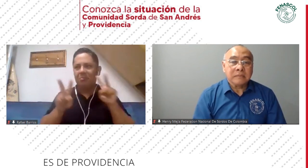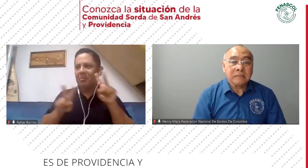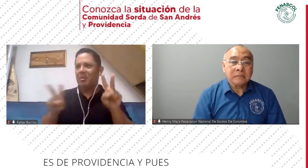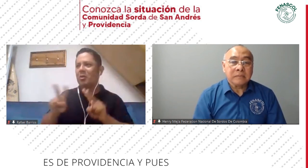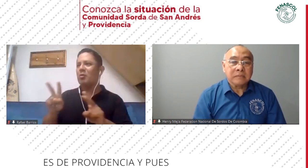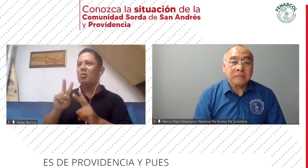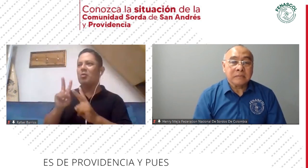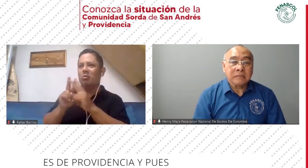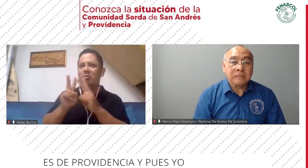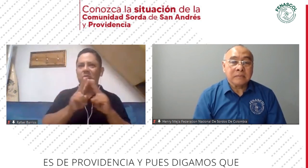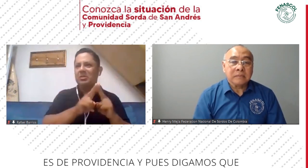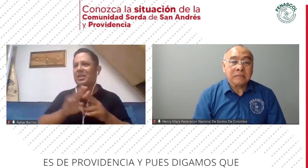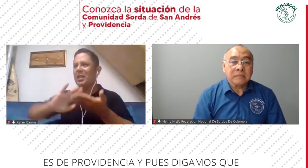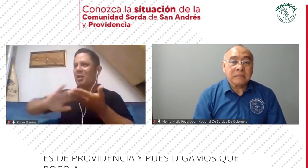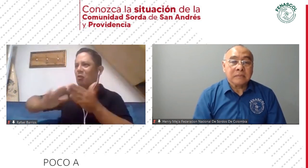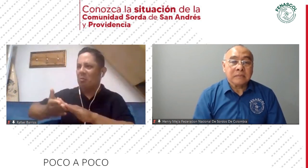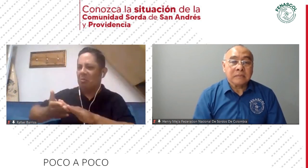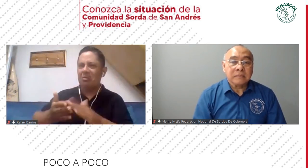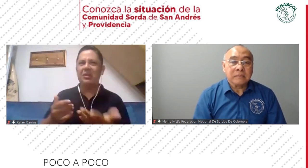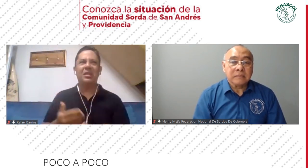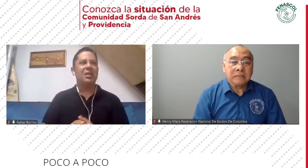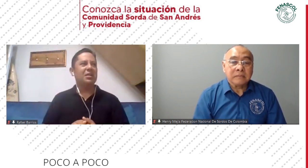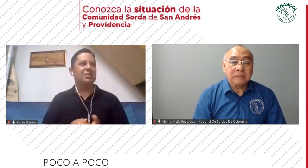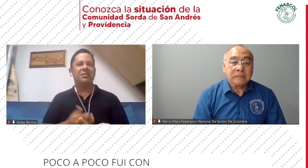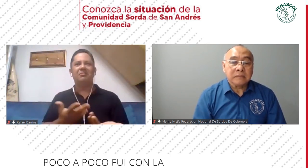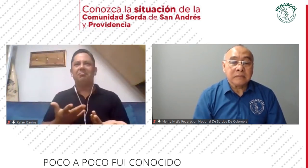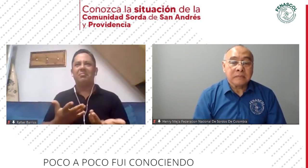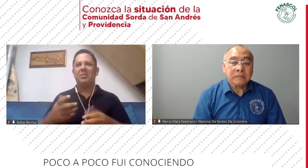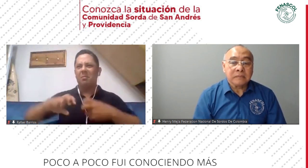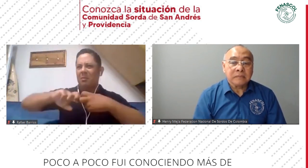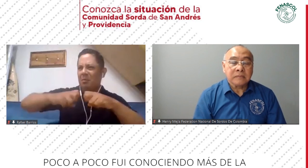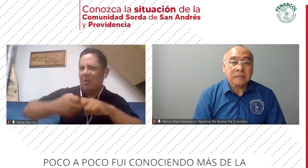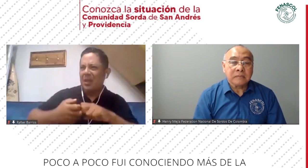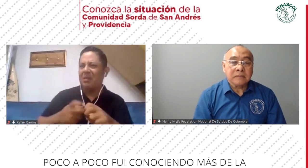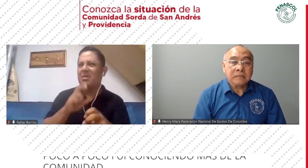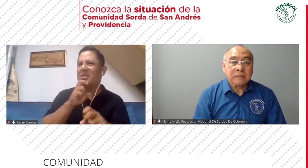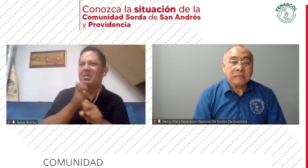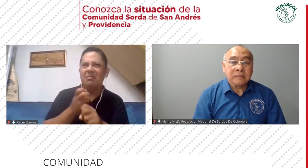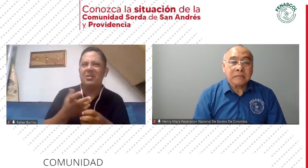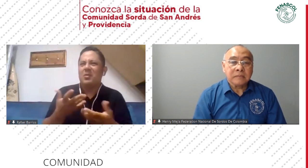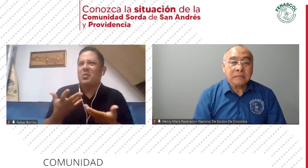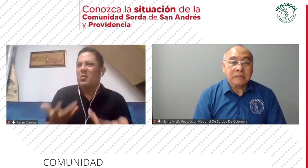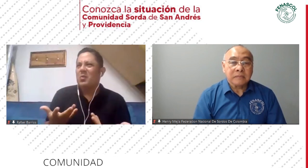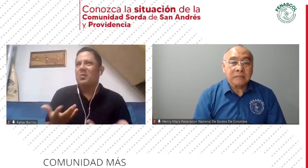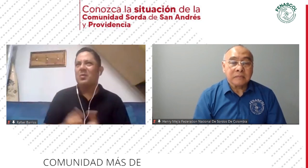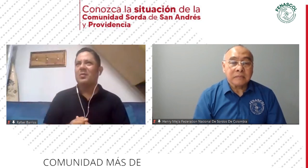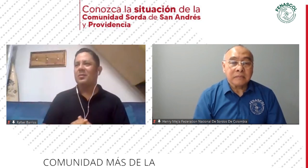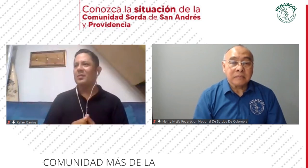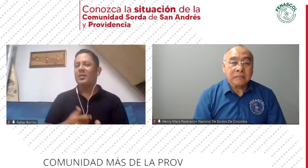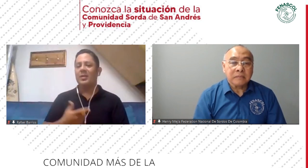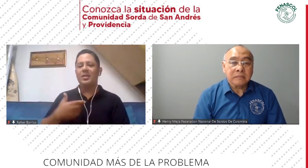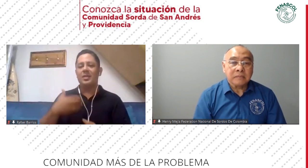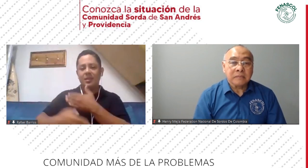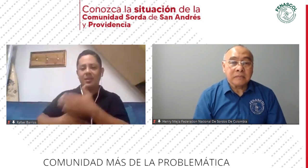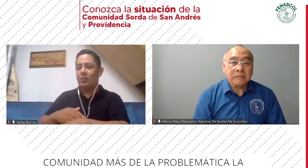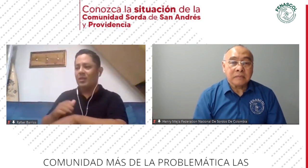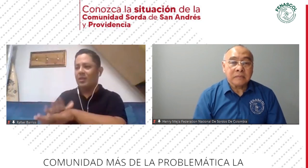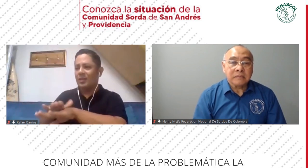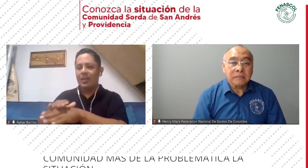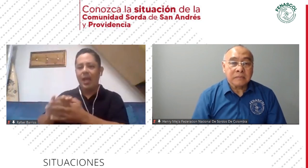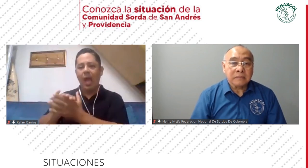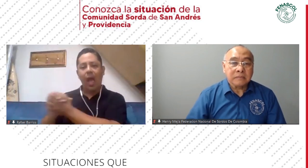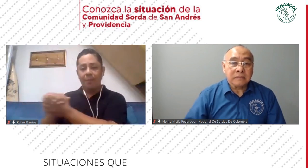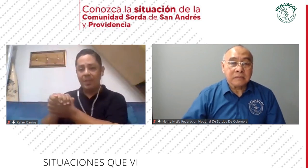y pues digamos que poco a poco fui conociendo más de la comunidad más de la problemática las